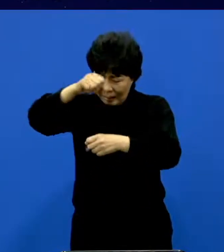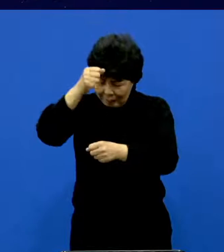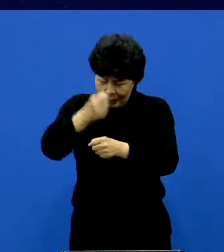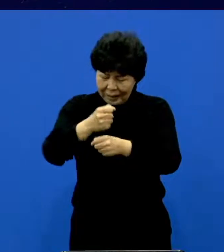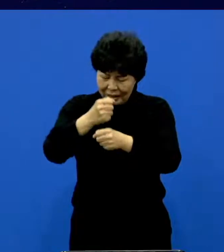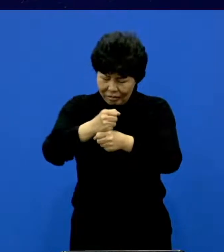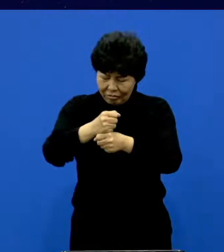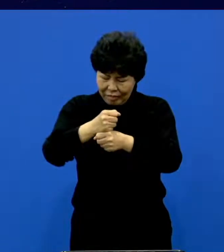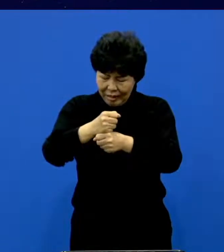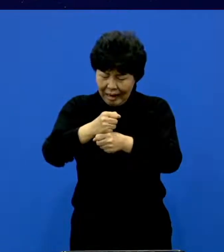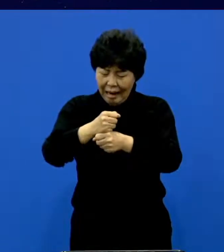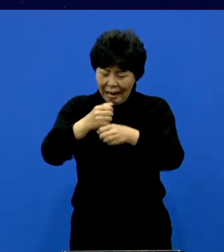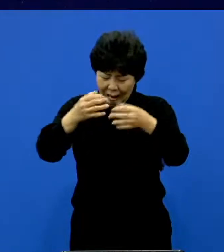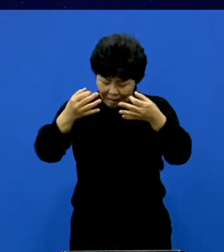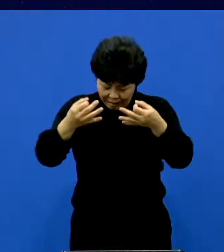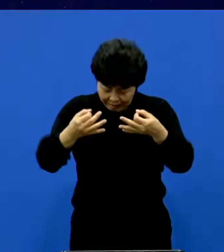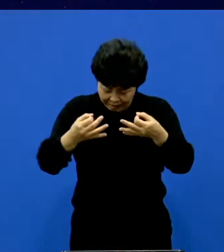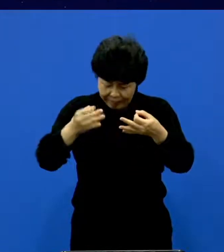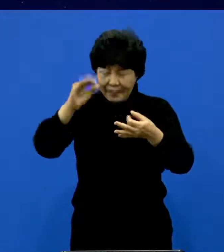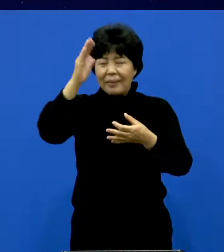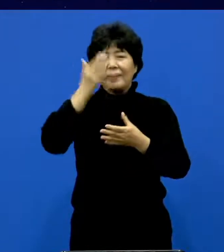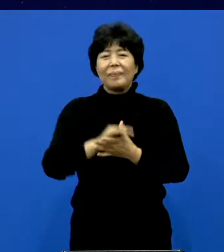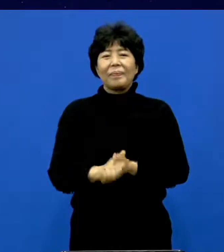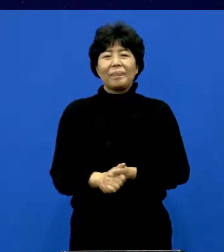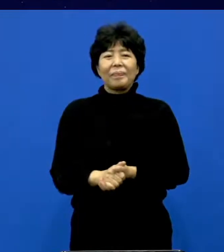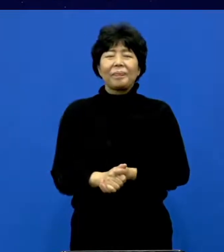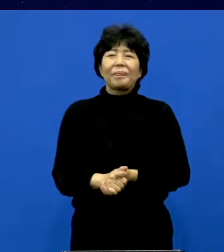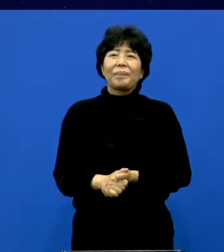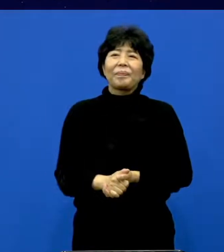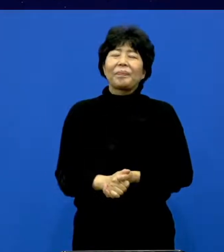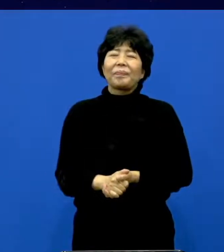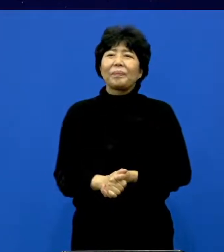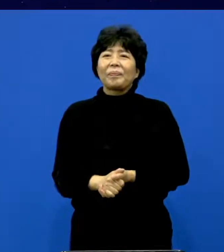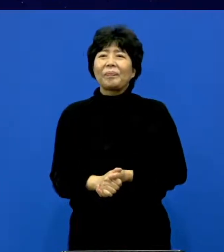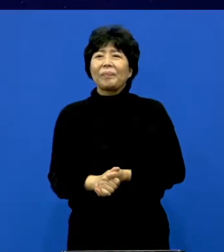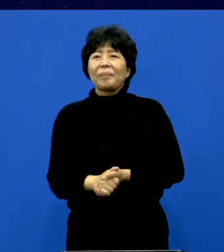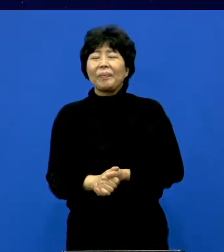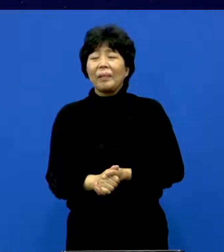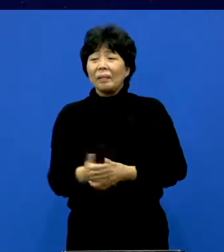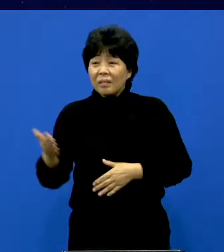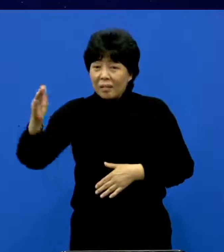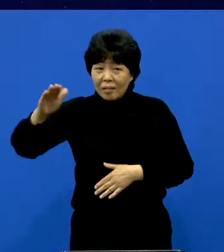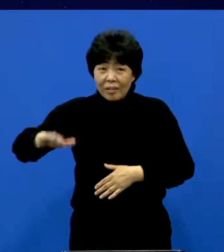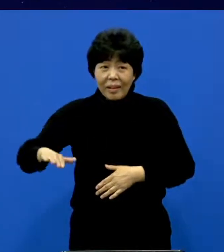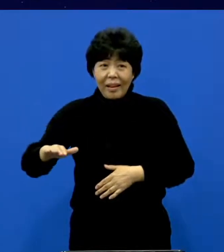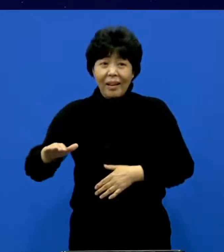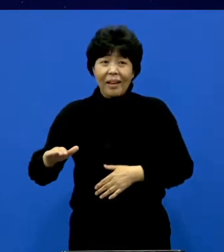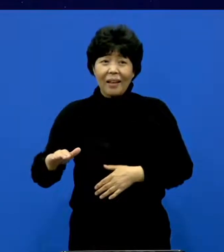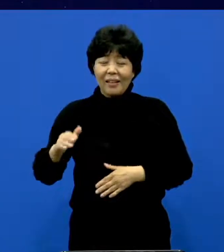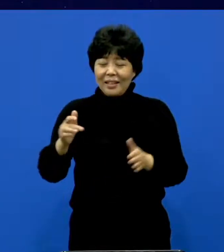너 안에 선한 게 하나도 없다. 십자가 앞에 서면 내가 그런 거죠. 그런데 내가 너를 위해 죽어줬다.